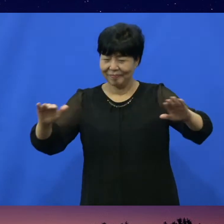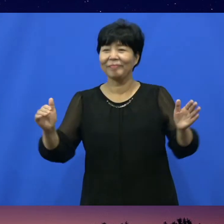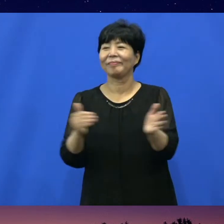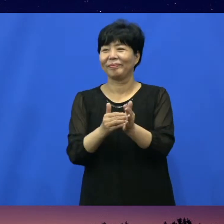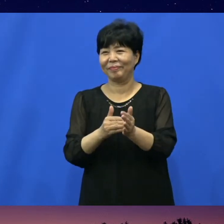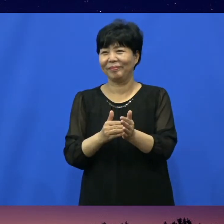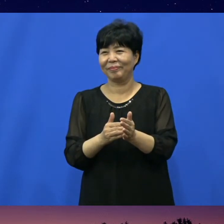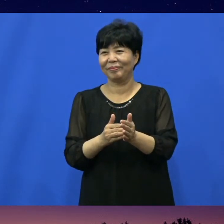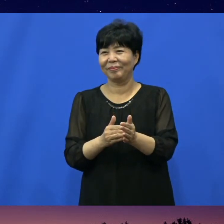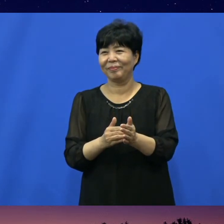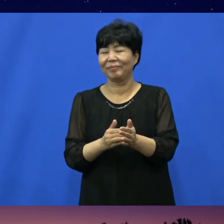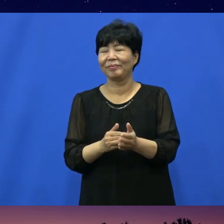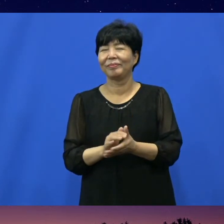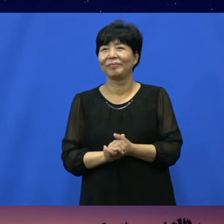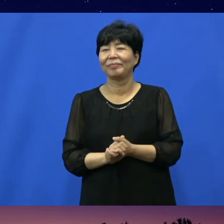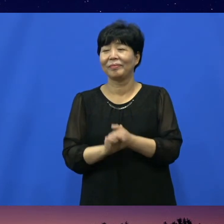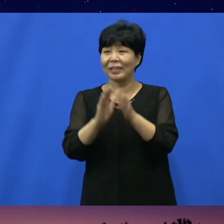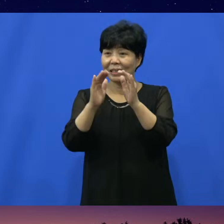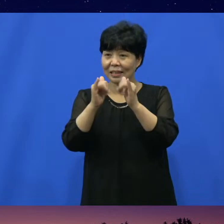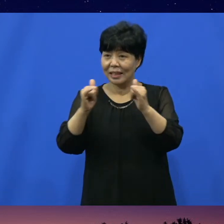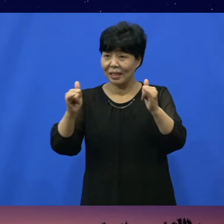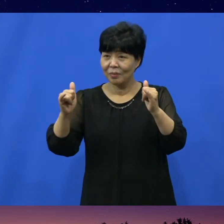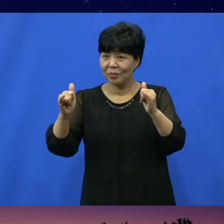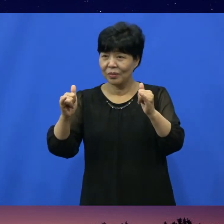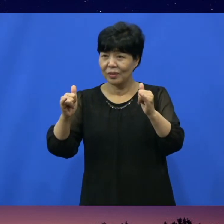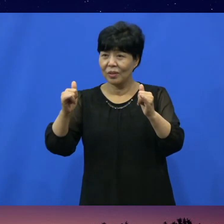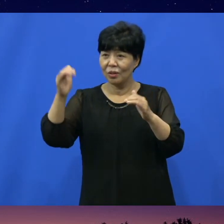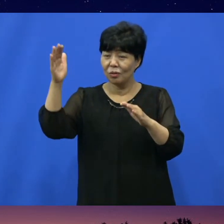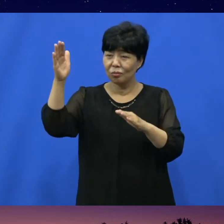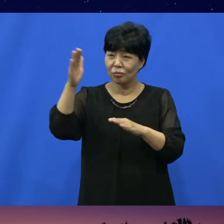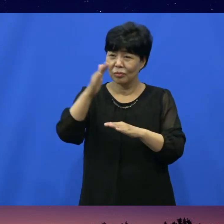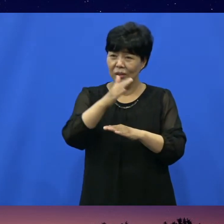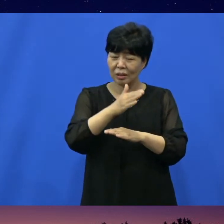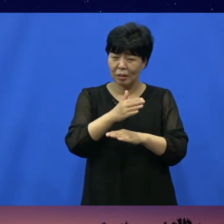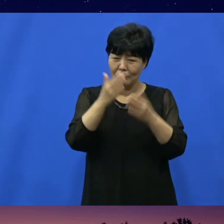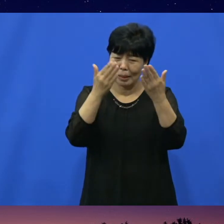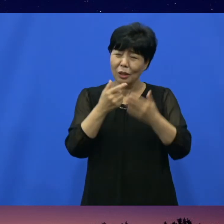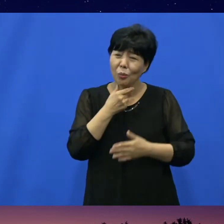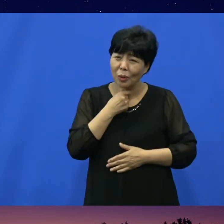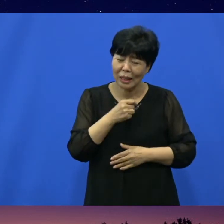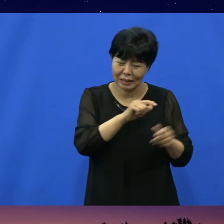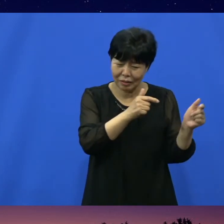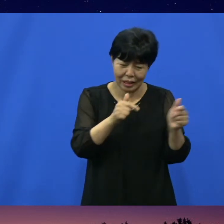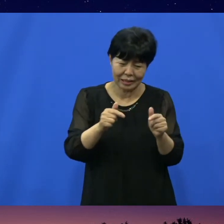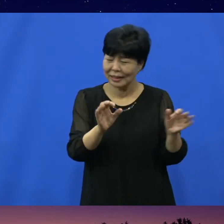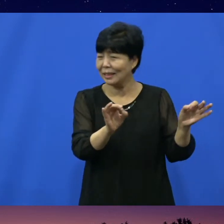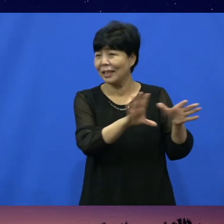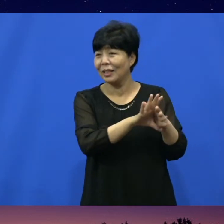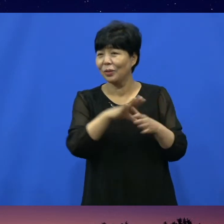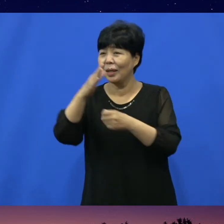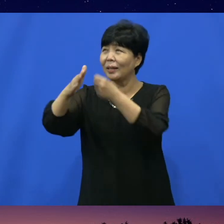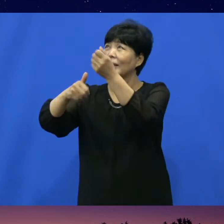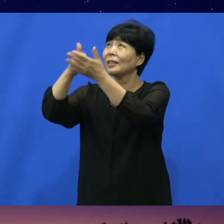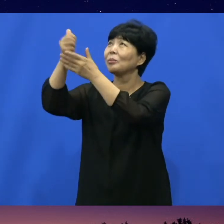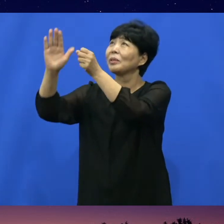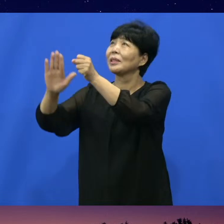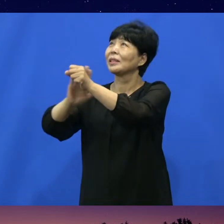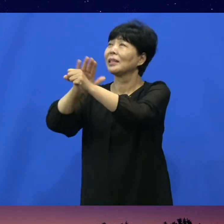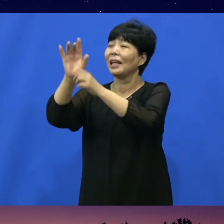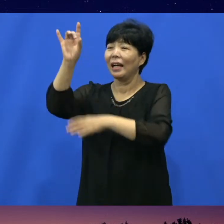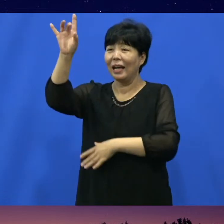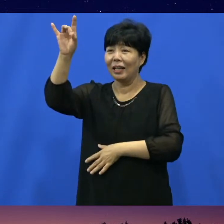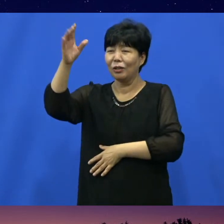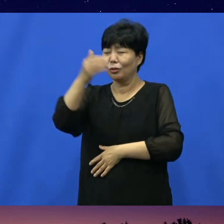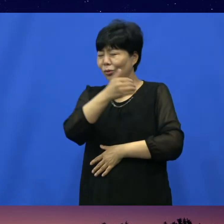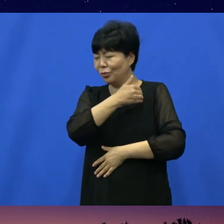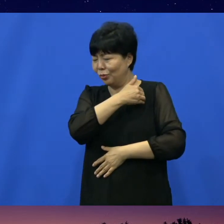사라지고 사람들로 통해서 뭔가를 갈망했던 그 목적이 사라지고 그 하나님의 사랑으로 나는 충분합니다